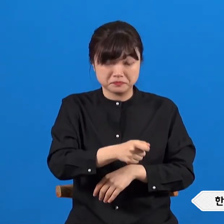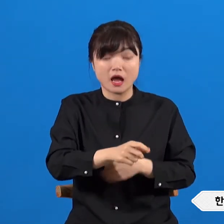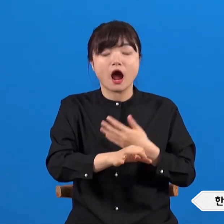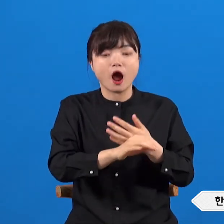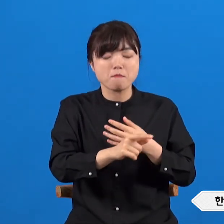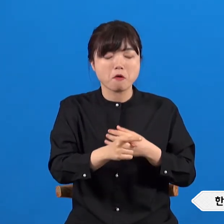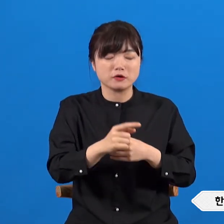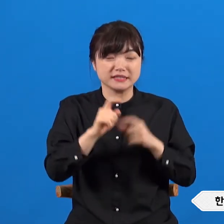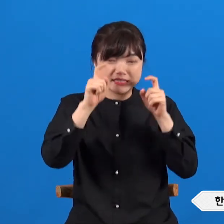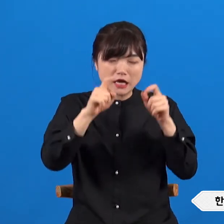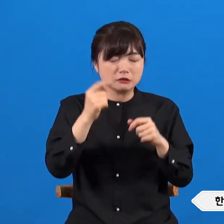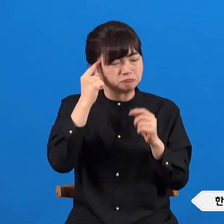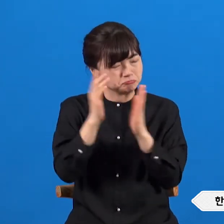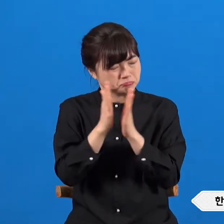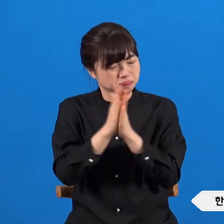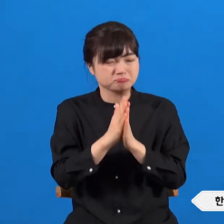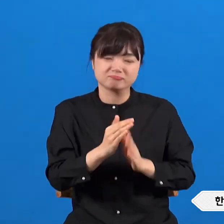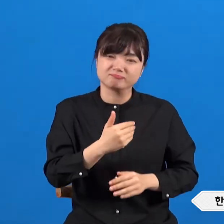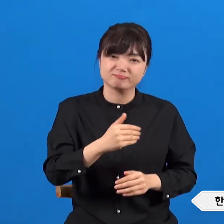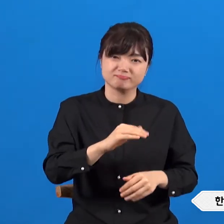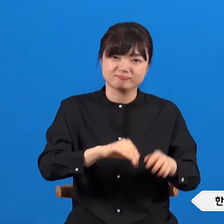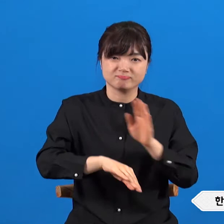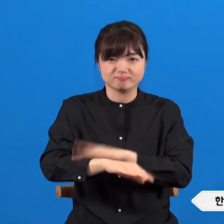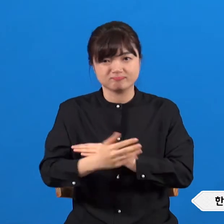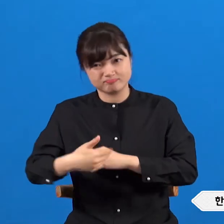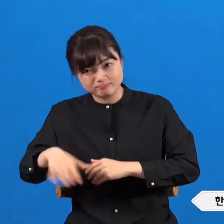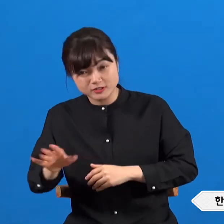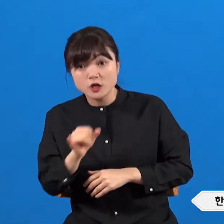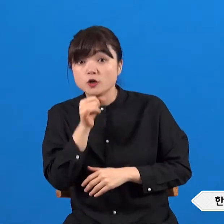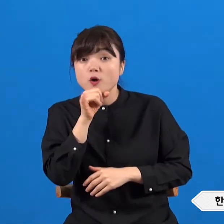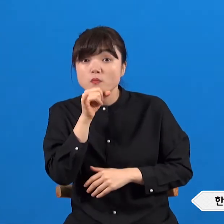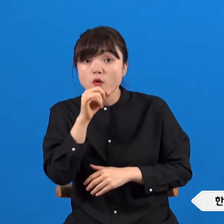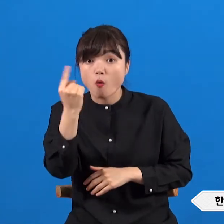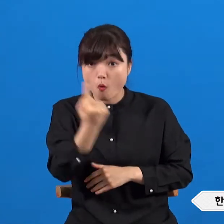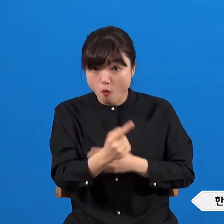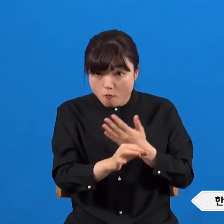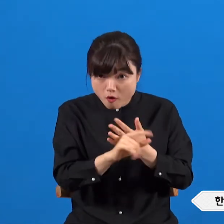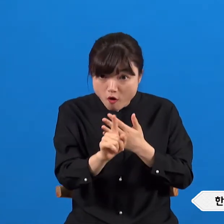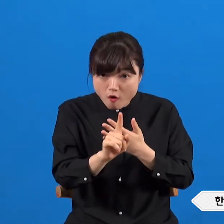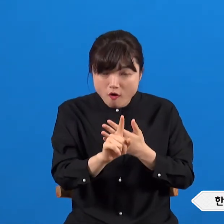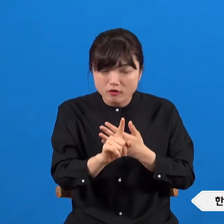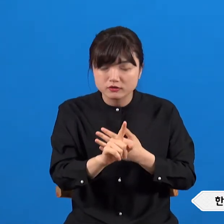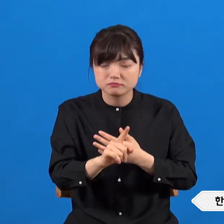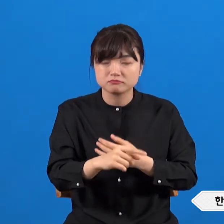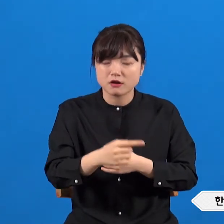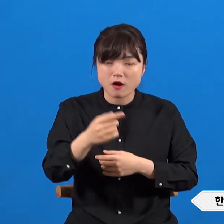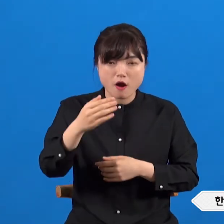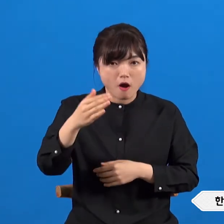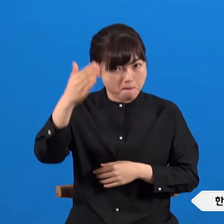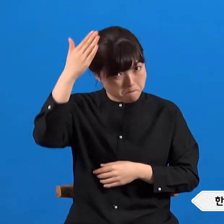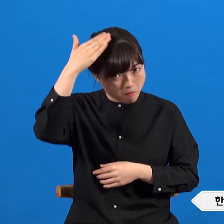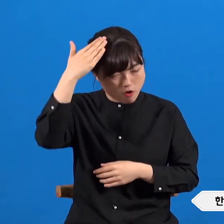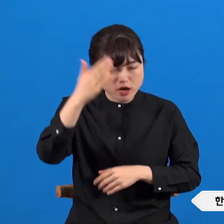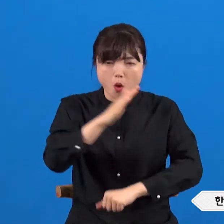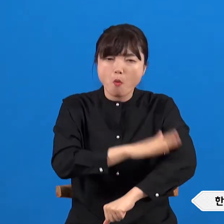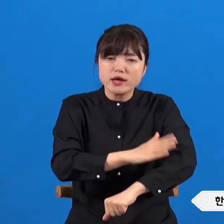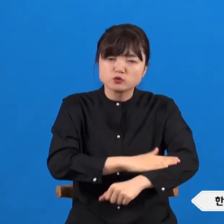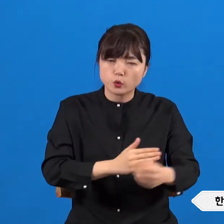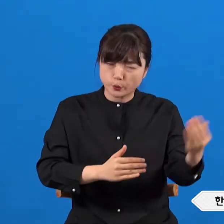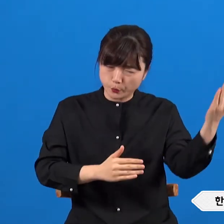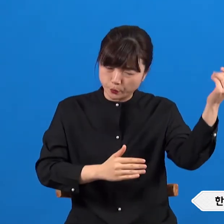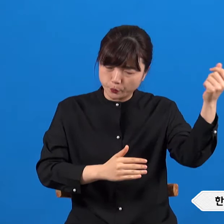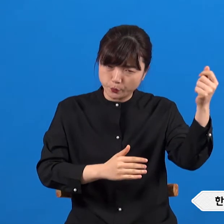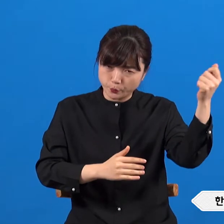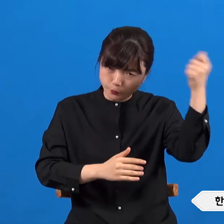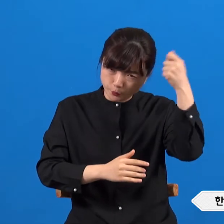양이 오른쪽으로 쏙 들어갑니다. 또 염소가 오면 그 머리 왼편을 톡톡 치면서